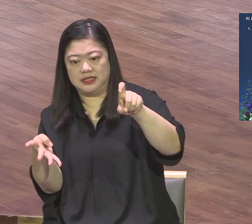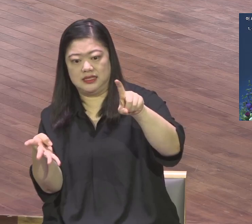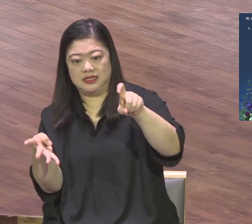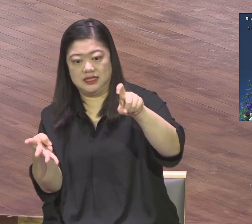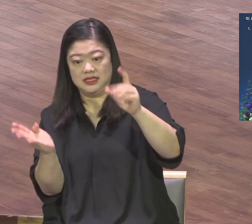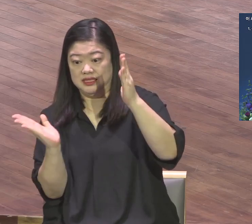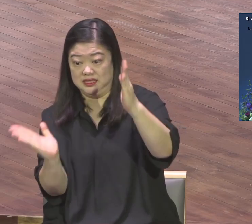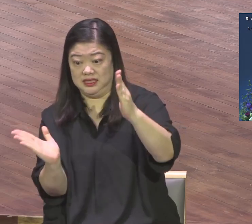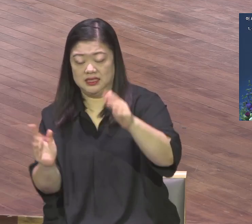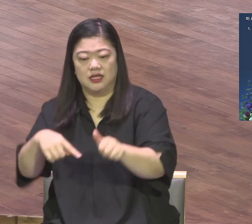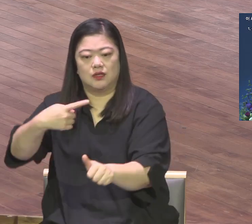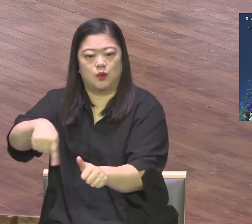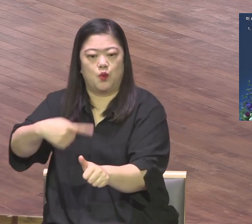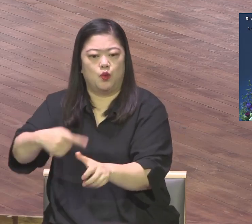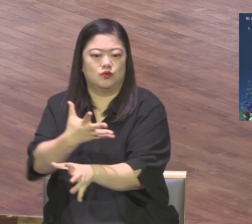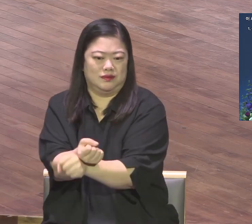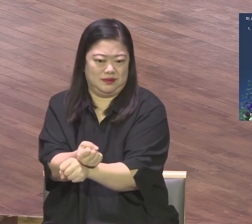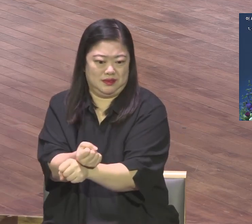이 시간은